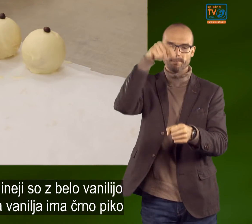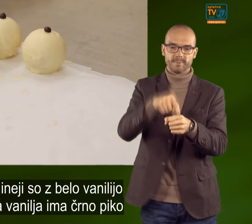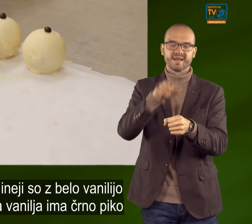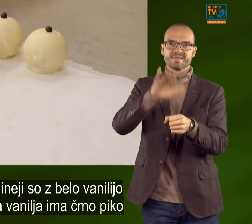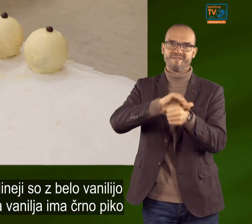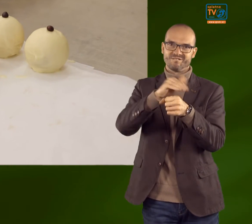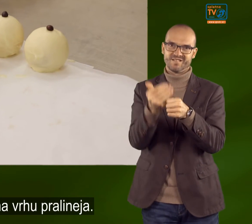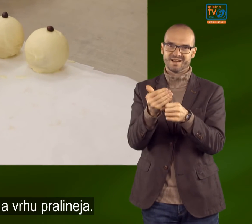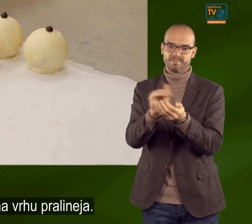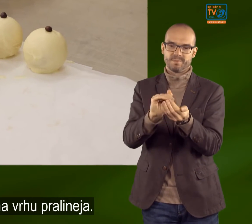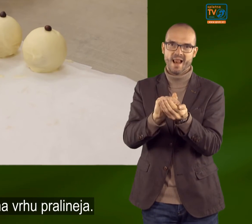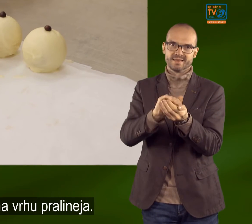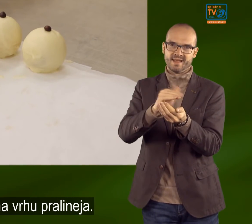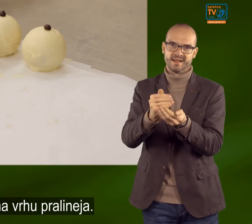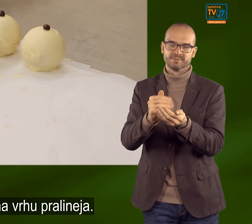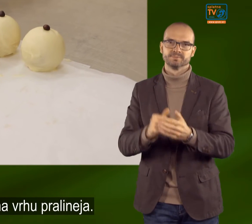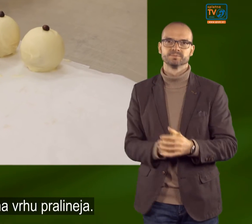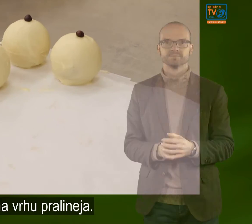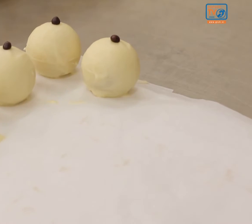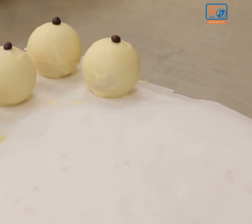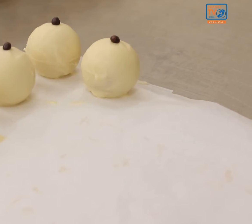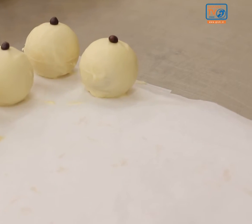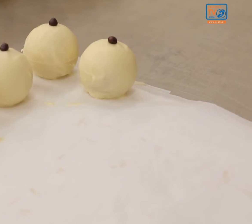črno piko na vrhu pralince.